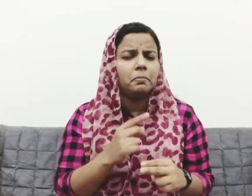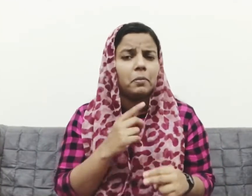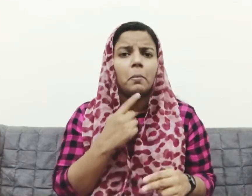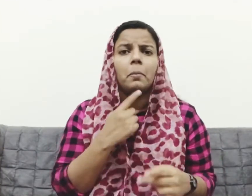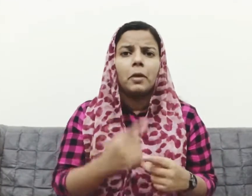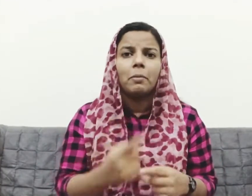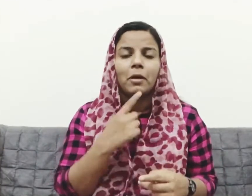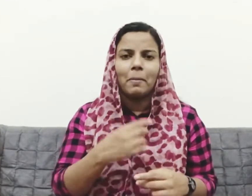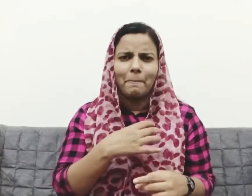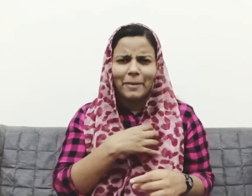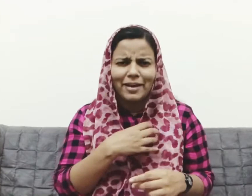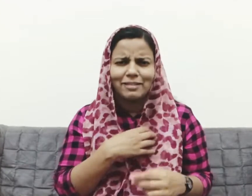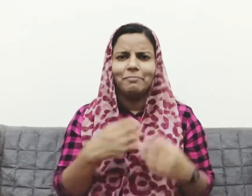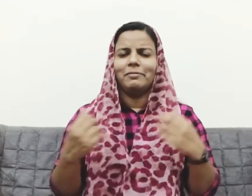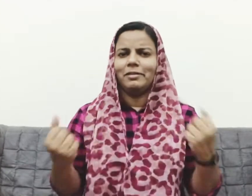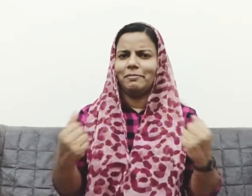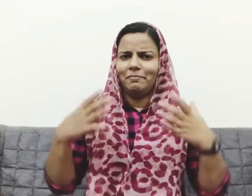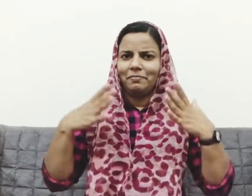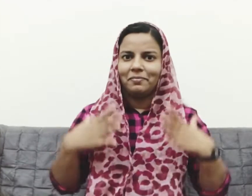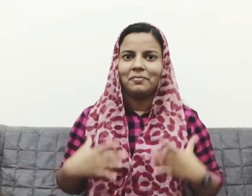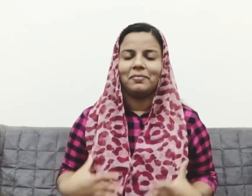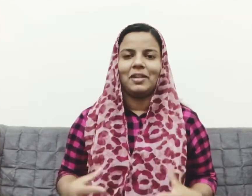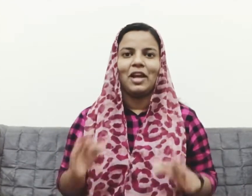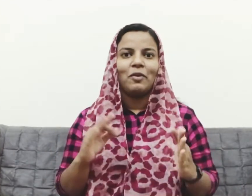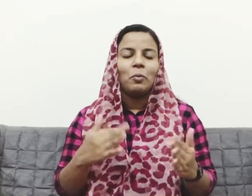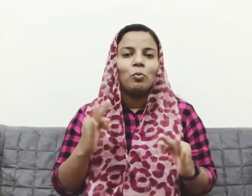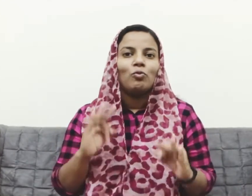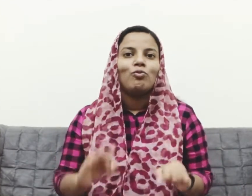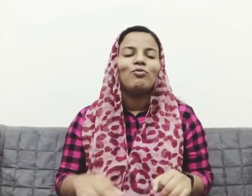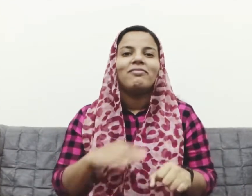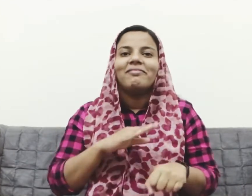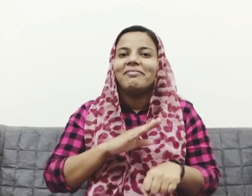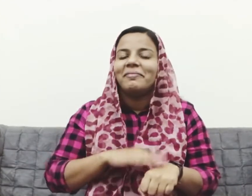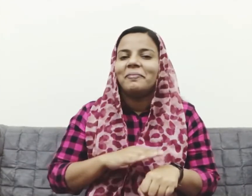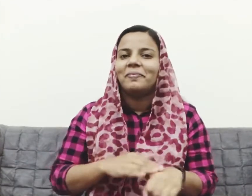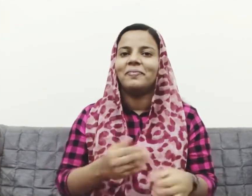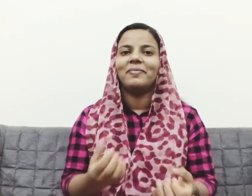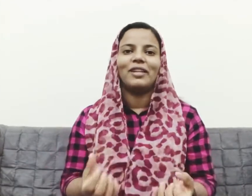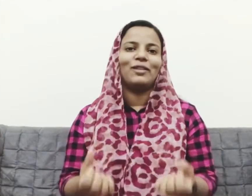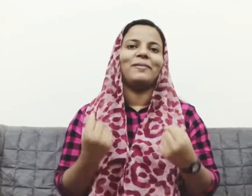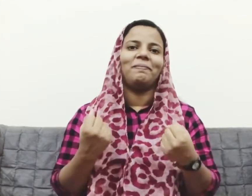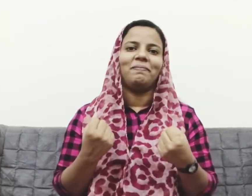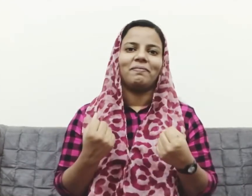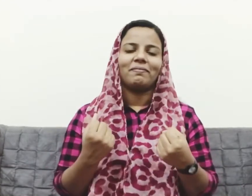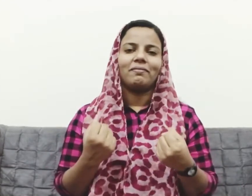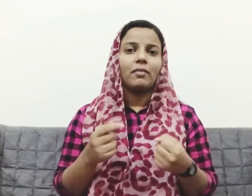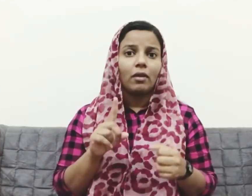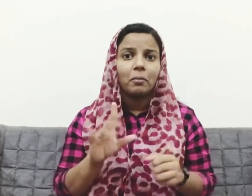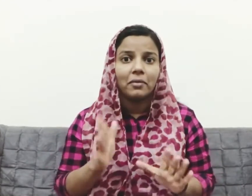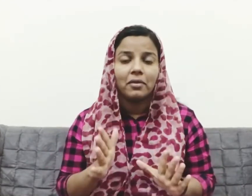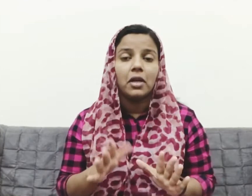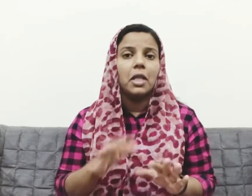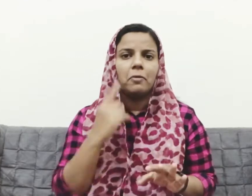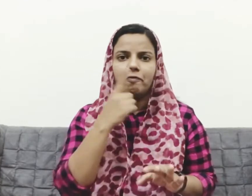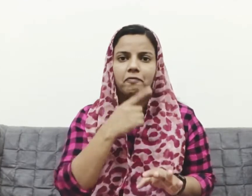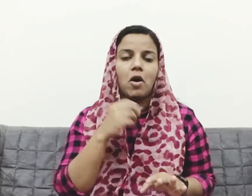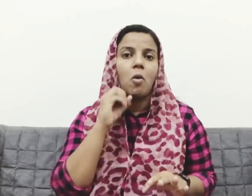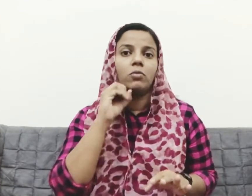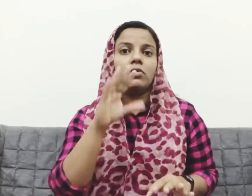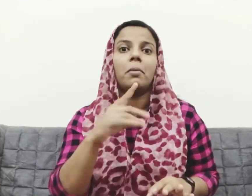നിങ്ങൾ മാനസികമായിട്ടും ശാരീരികമായിട്ടും ഒരു പ്രത്യേക അനുഭവത്തിലേക്ക് മാറും. അതുമാത്രമല്ല, നിങ്ങൾ വാ തുറന്നത് പറയുമ്പോൾ